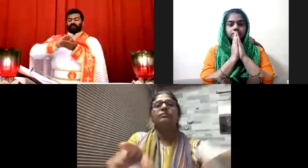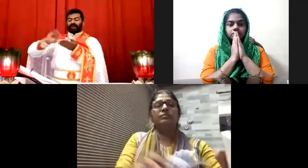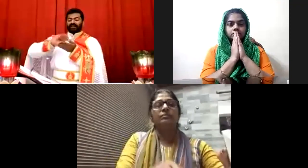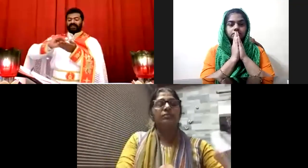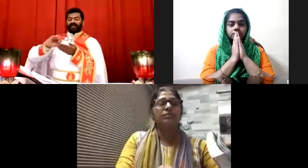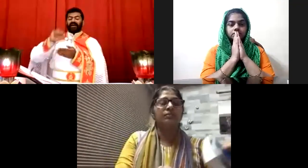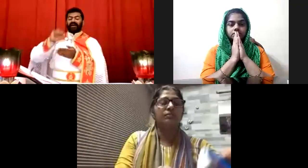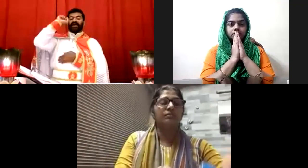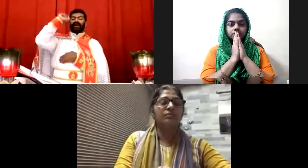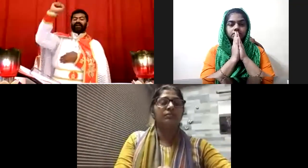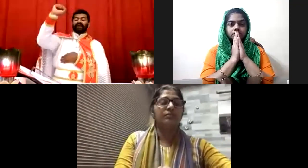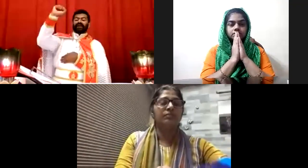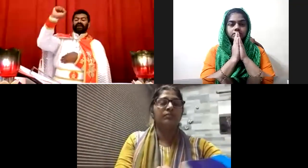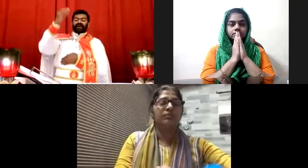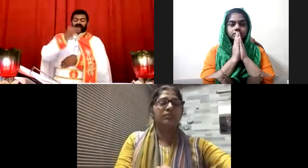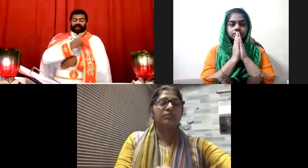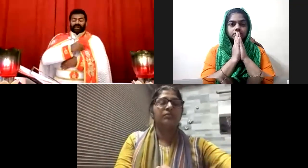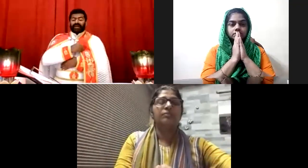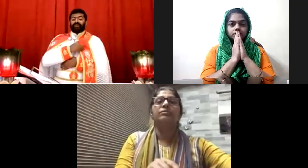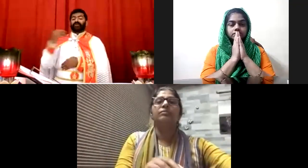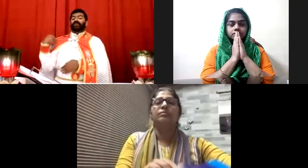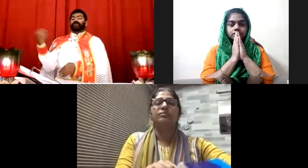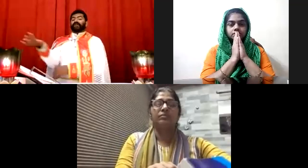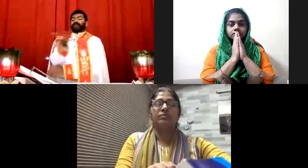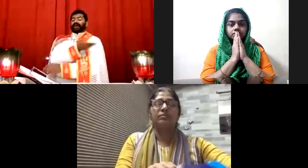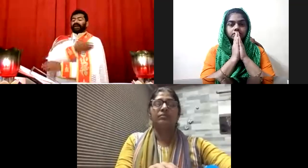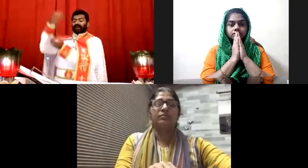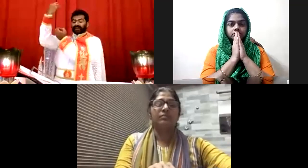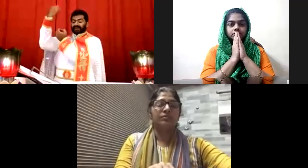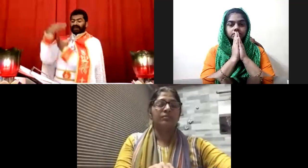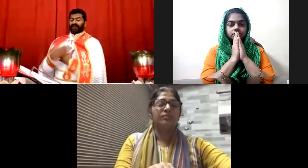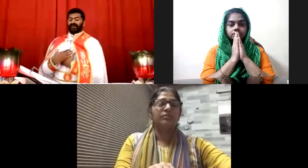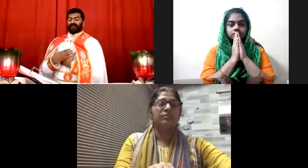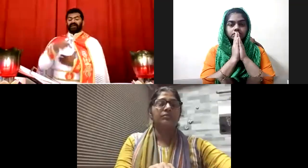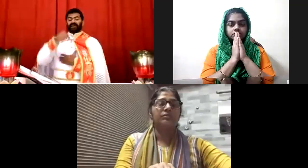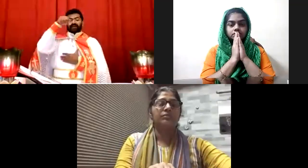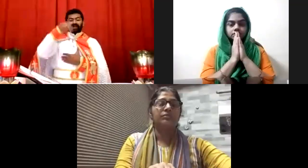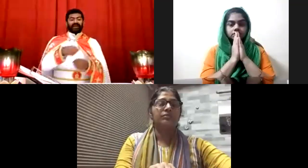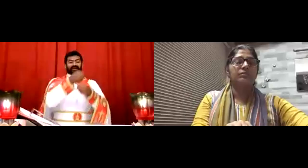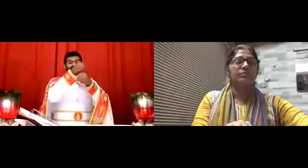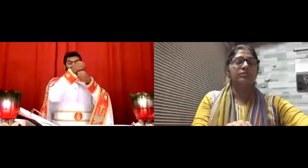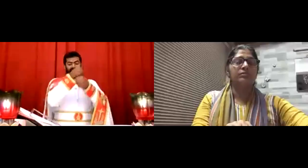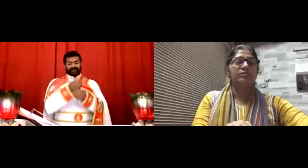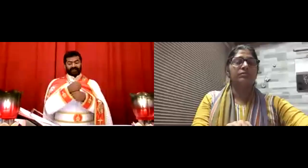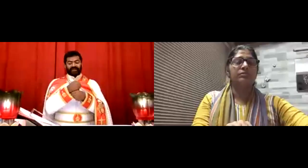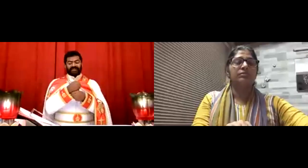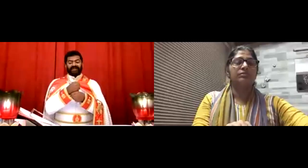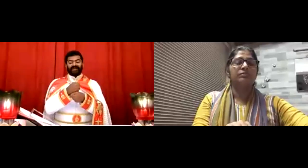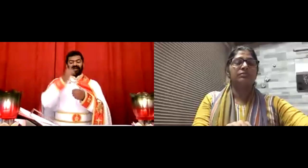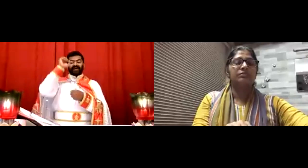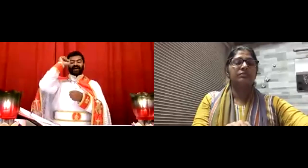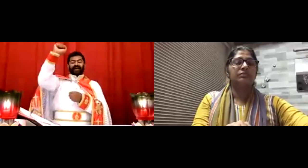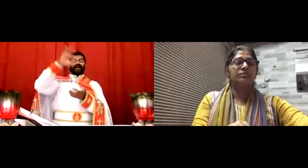കടങ്ങളുടെ മോചനത്തിനായി അങ്ങ് കാരുണ്യപൂർവ്വം ഞങ്ങൾക്ക് നൽകി. ഈ